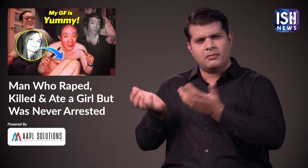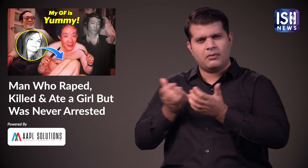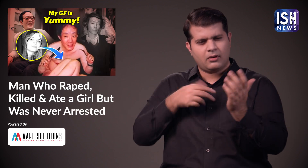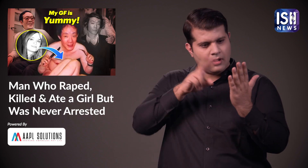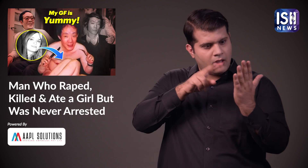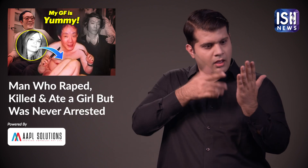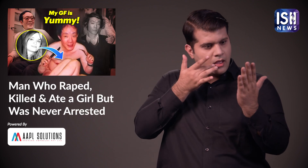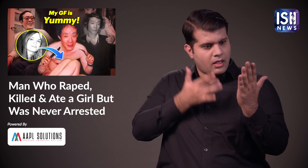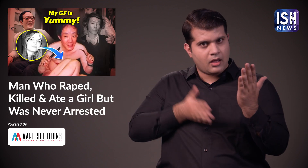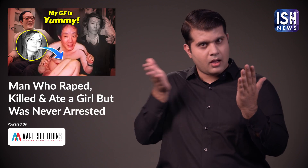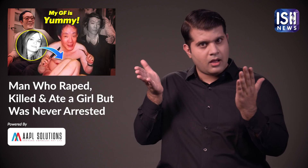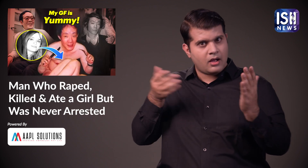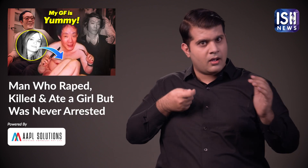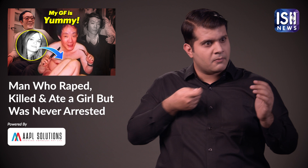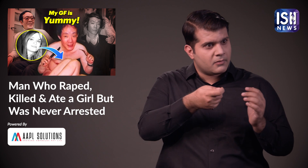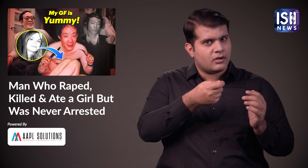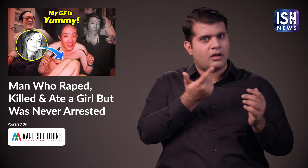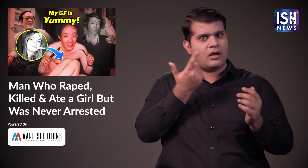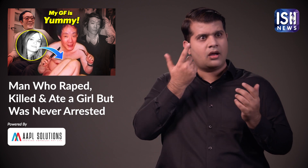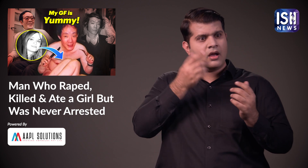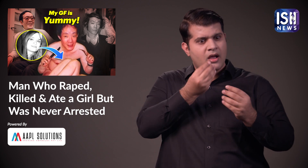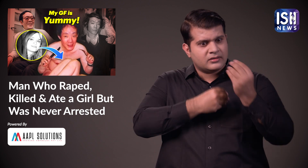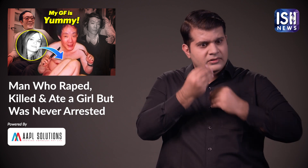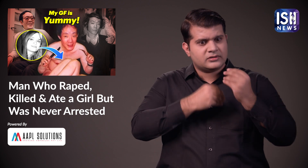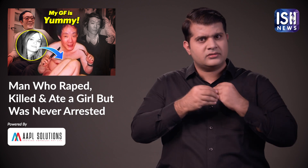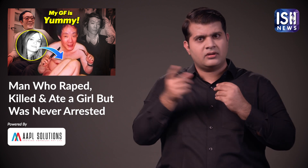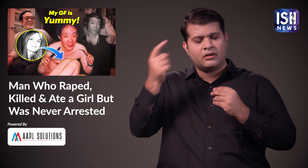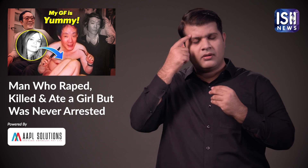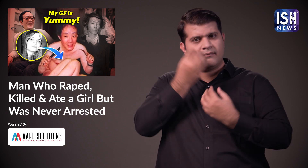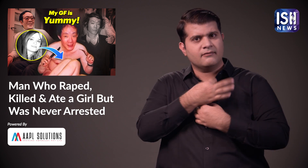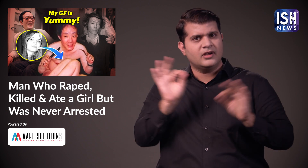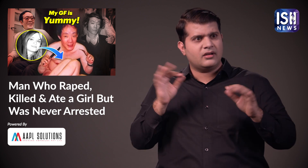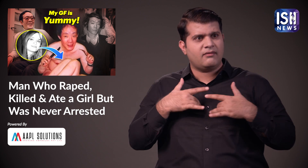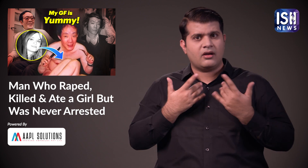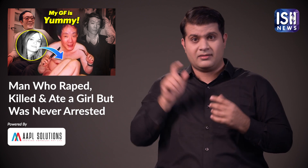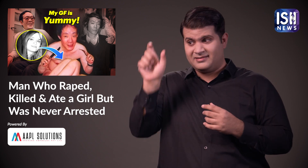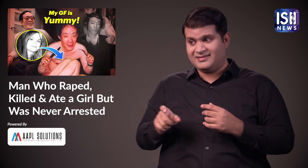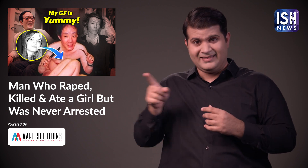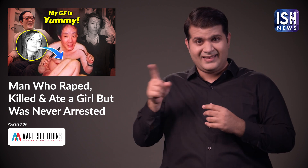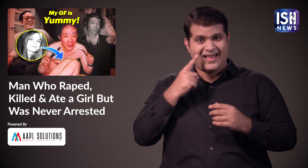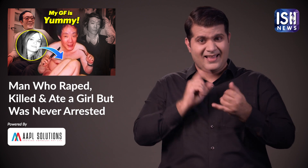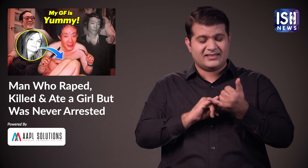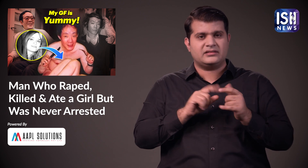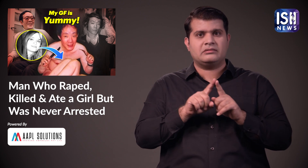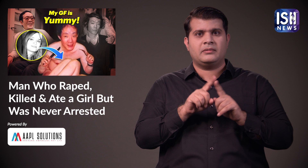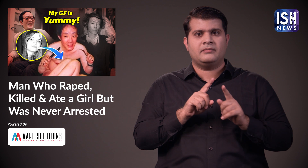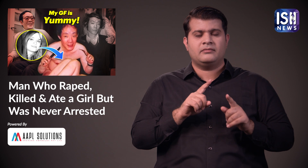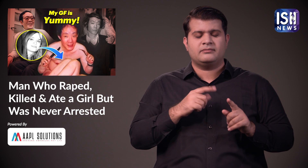बहुत सारे लोगों ने नॉवेल खरीदी और अपराध पढ़कर दंग रह गए। सगावा ने कभी भी